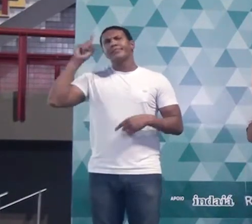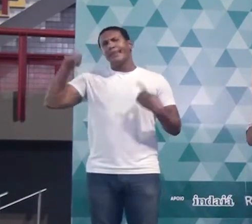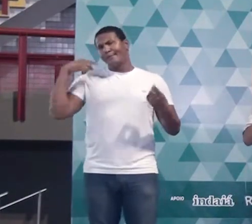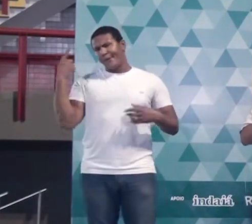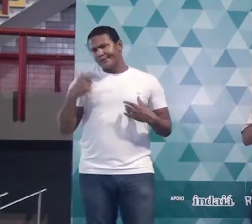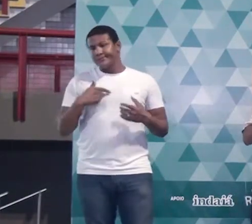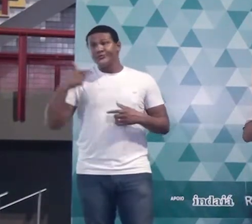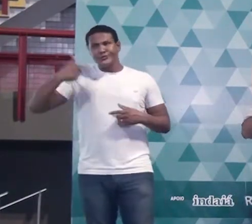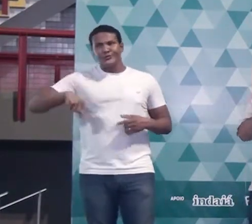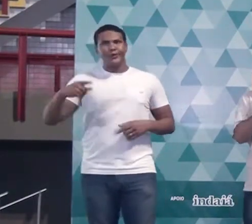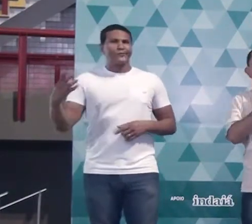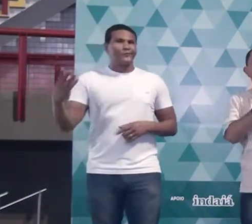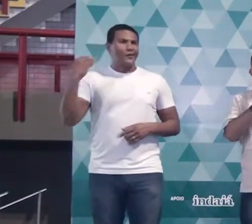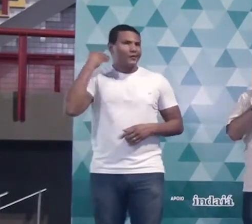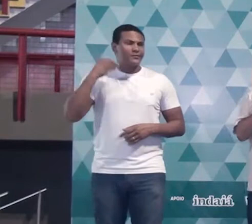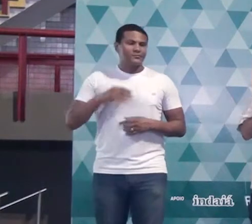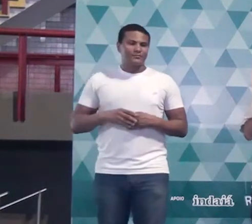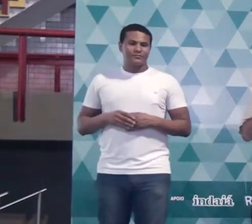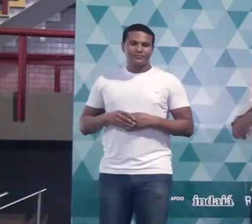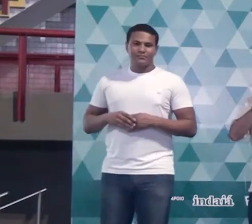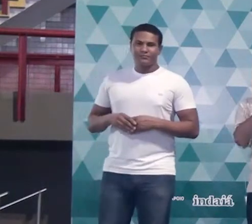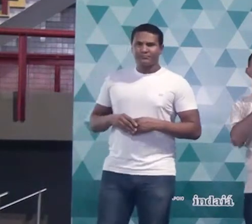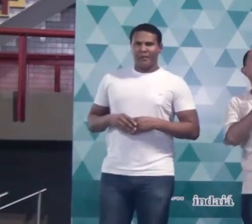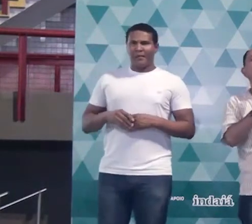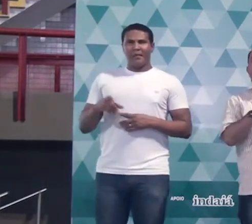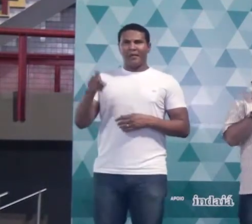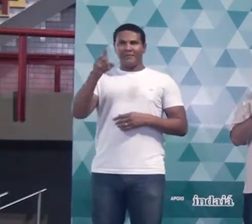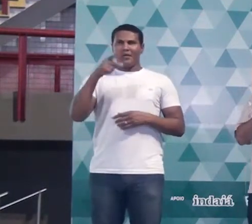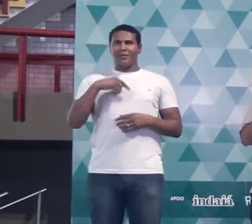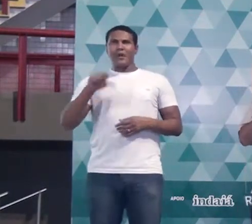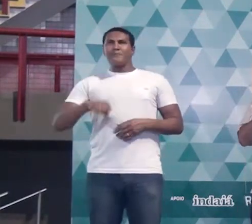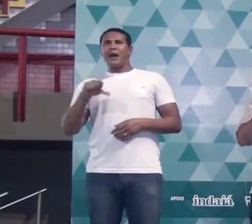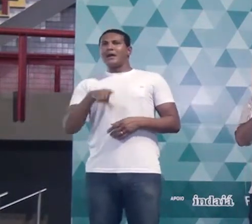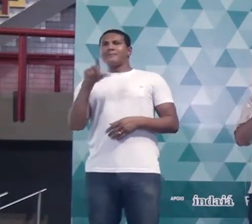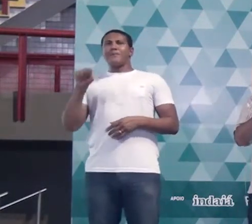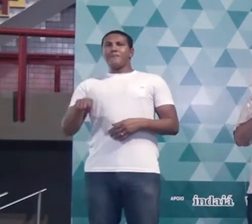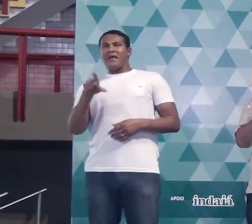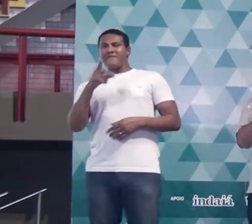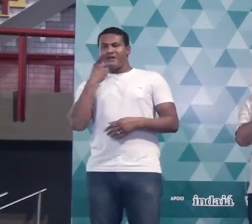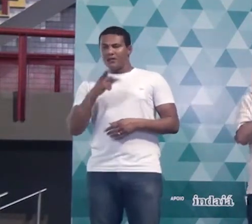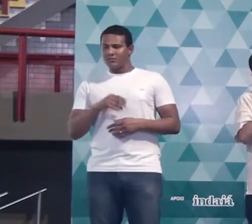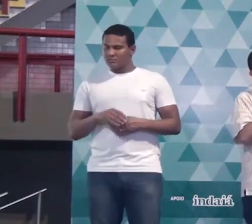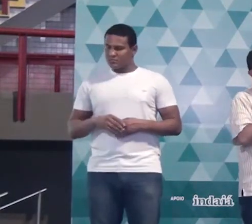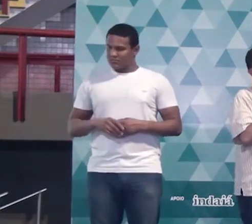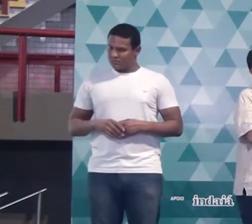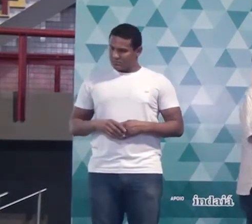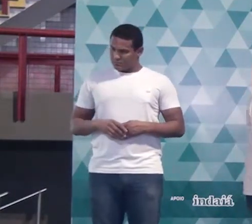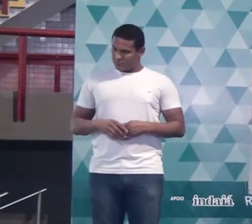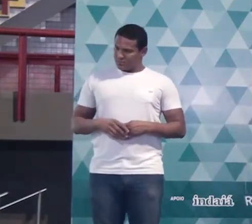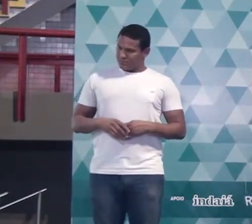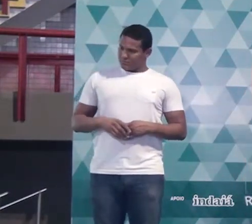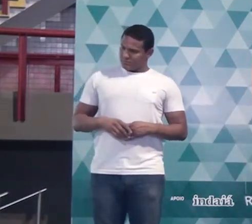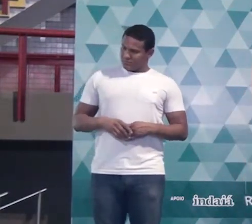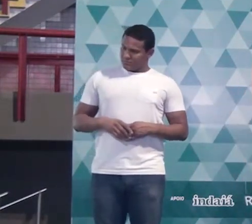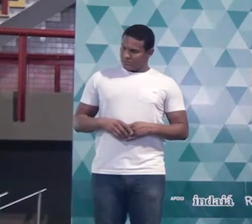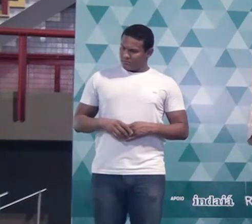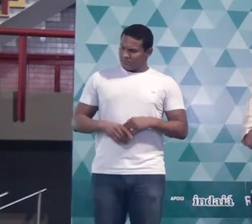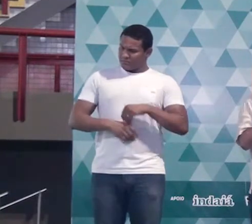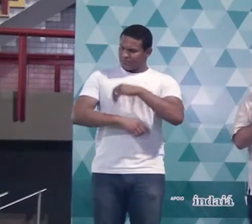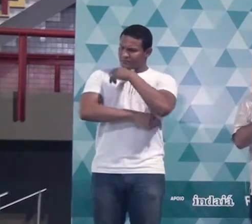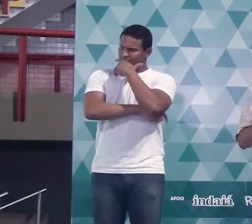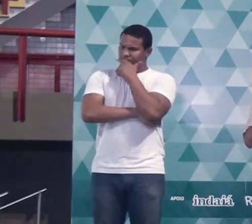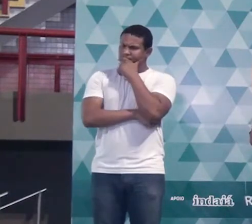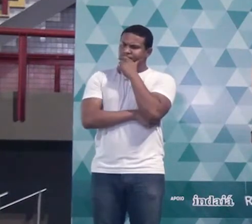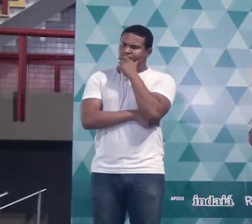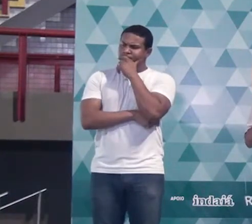assim, baixinho, né? Falar assim pra mim é mó paia. Aí eu me virei